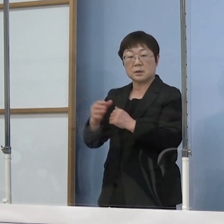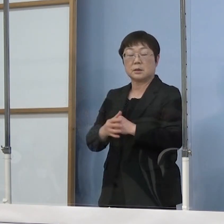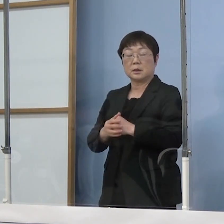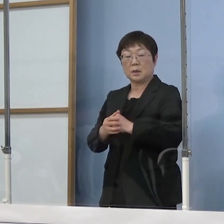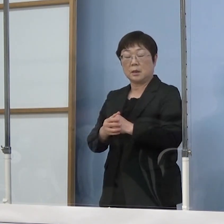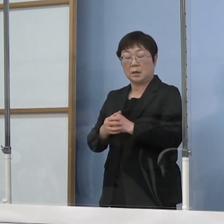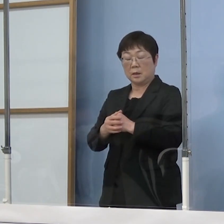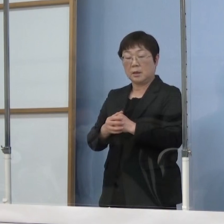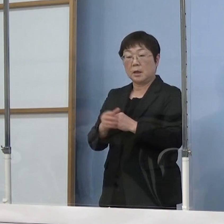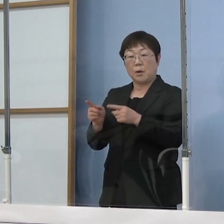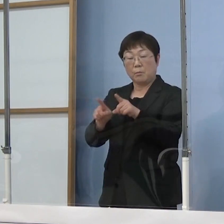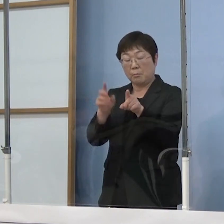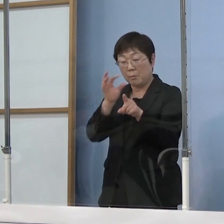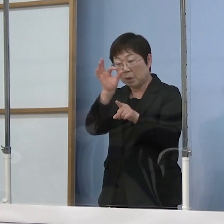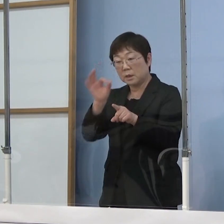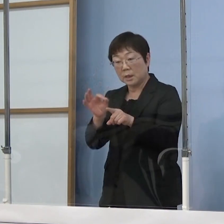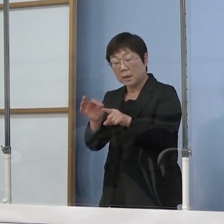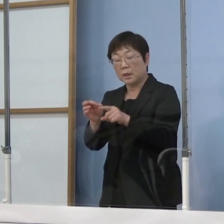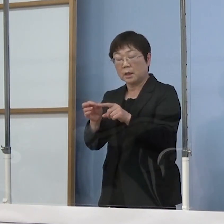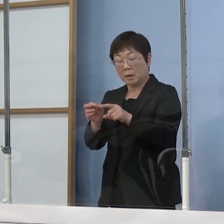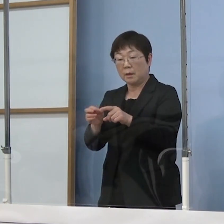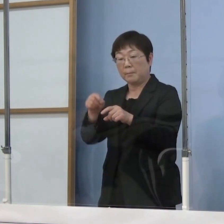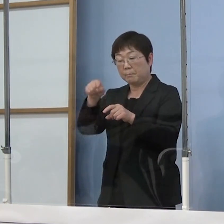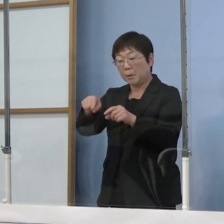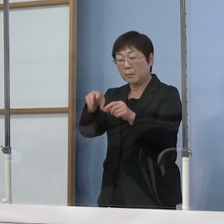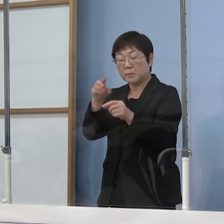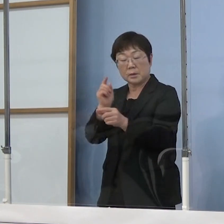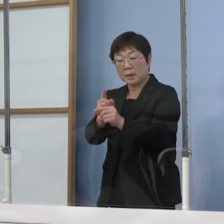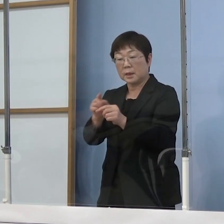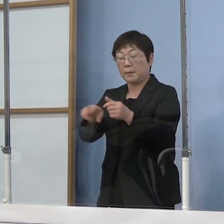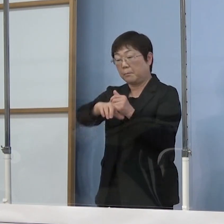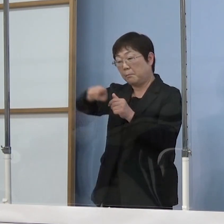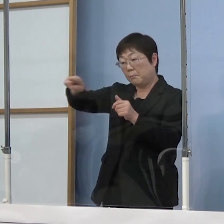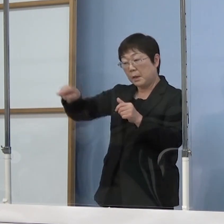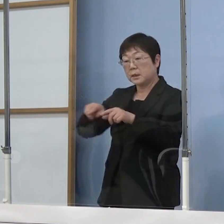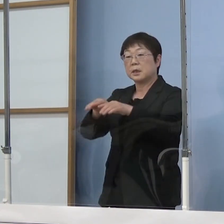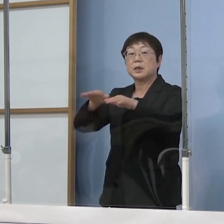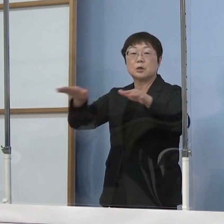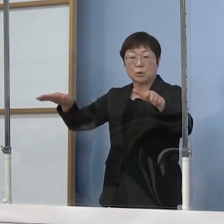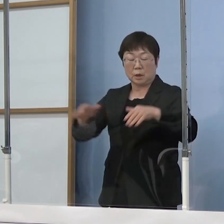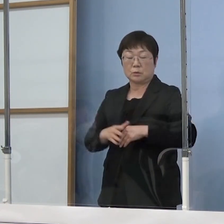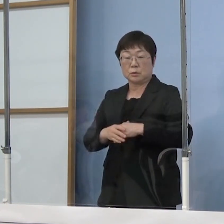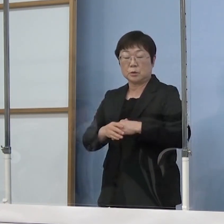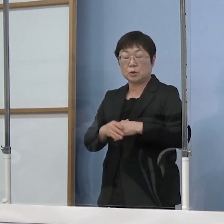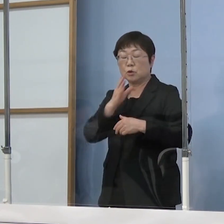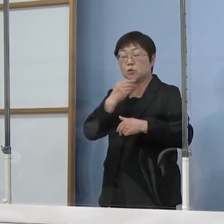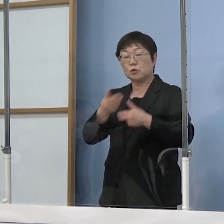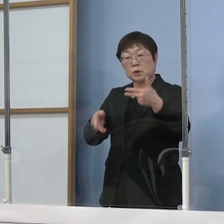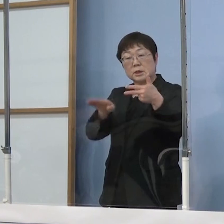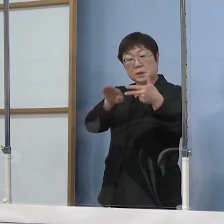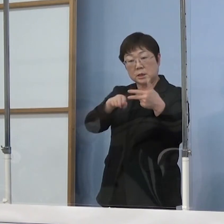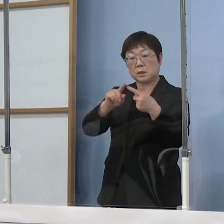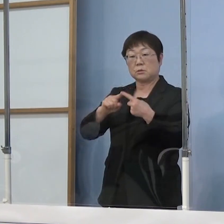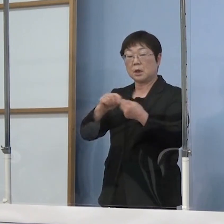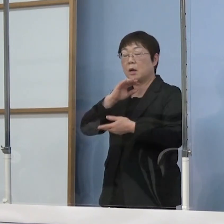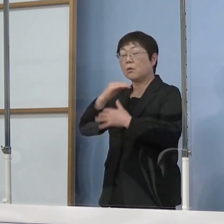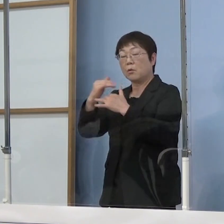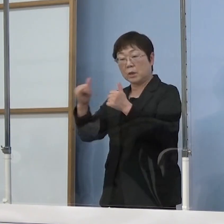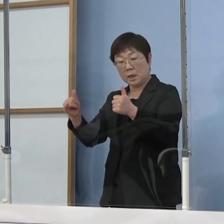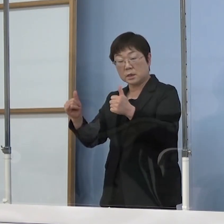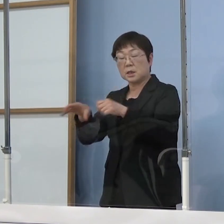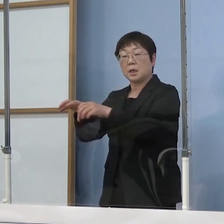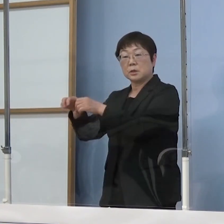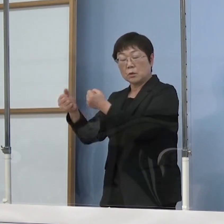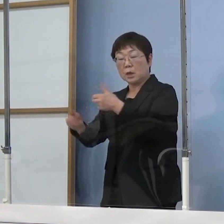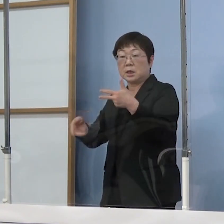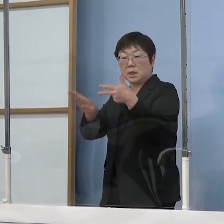るモニタリングをもっともっと面的に広げていこうではないかと、従来の福祉施設とか、あるいはまあ高齢者施設、障害者施設の